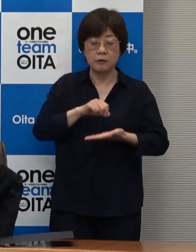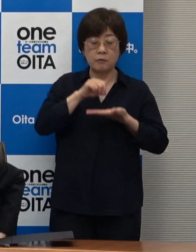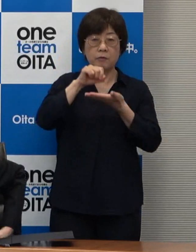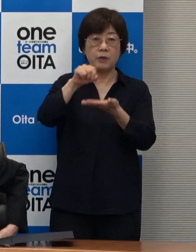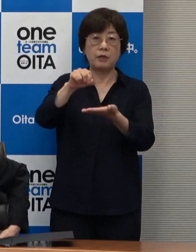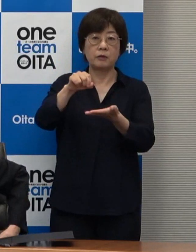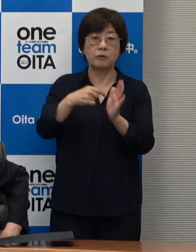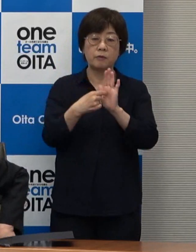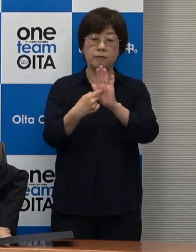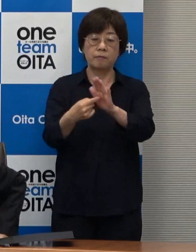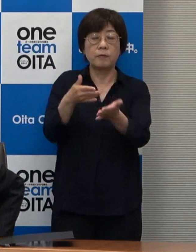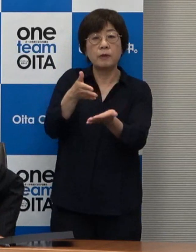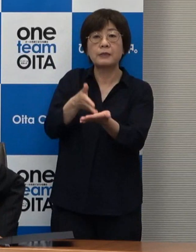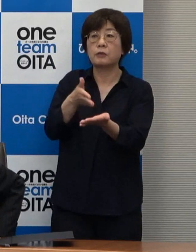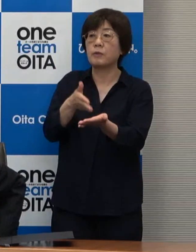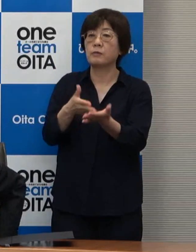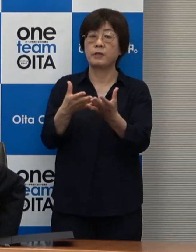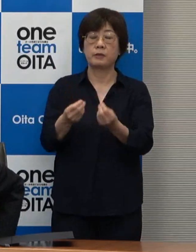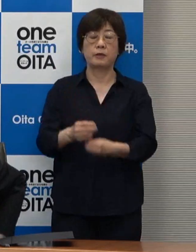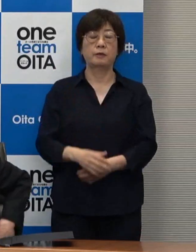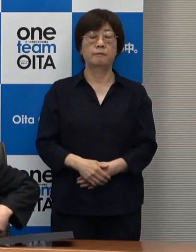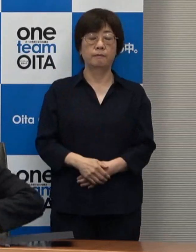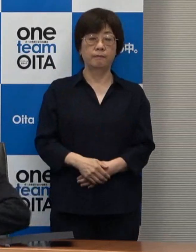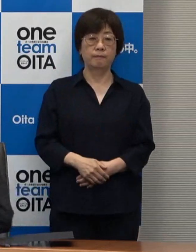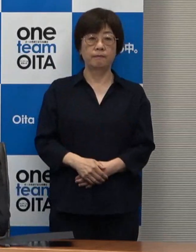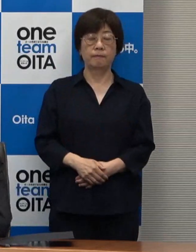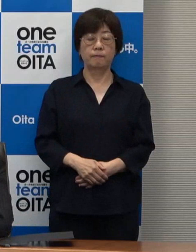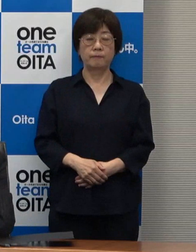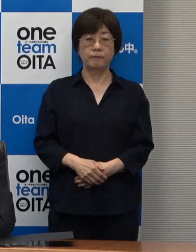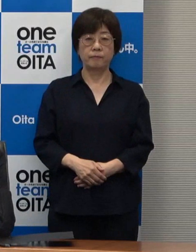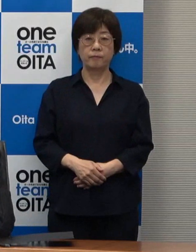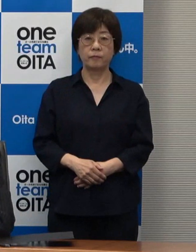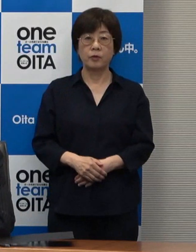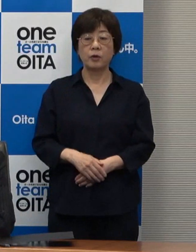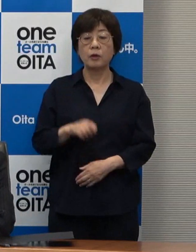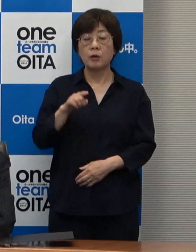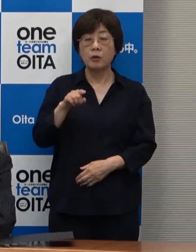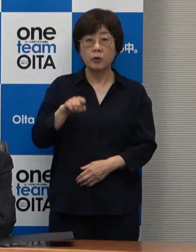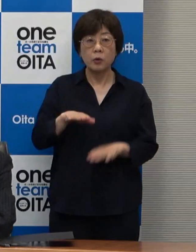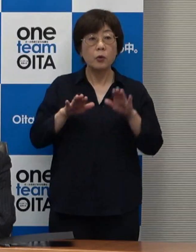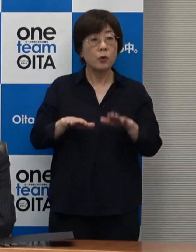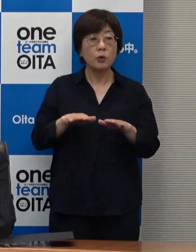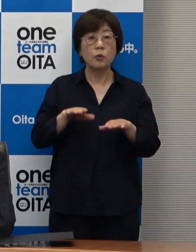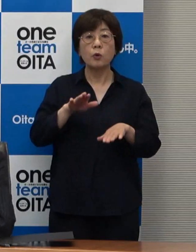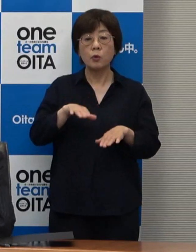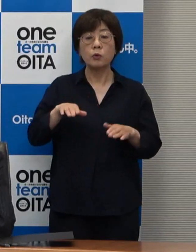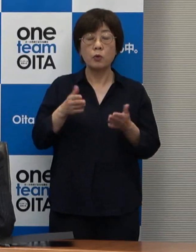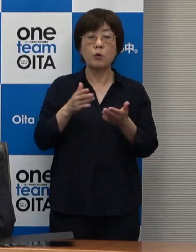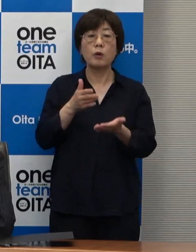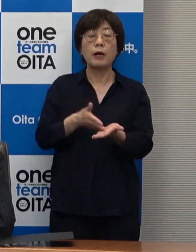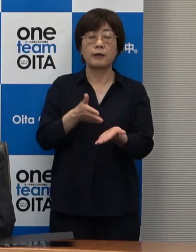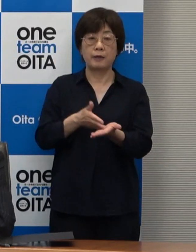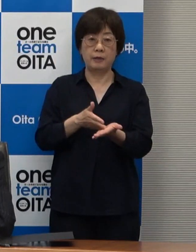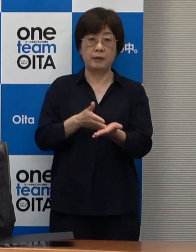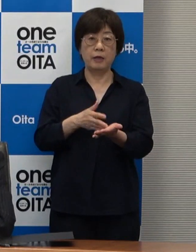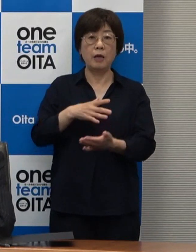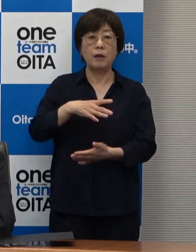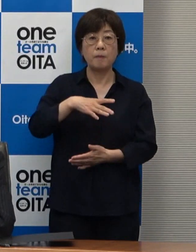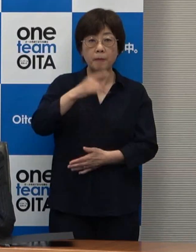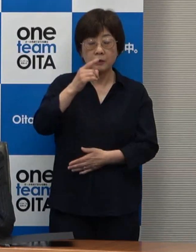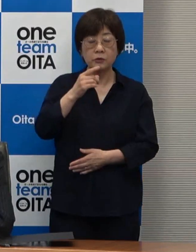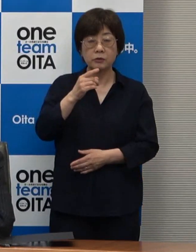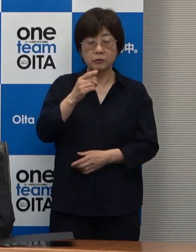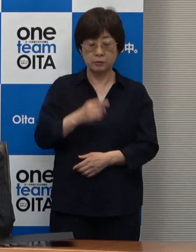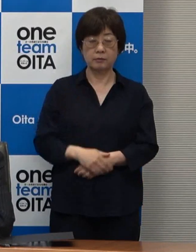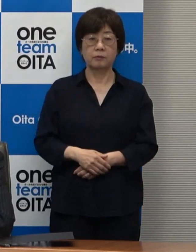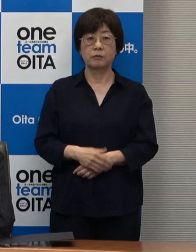示して説明したしましたので、まあ、この会見で、まず補正予算です